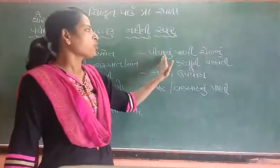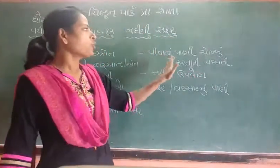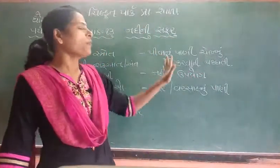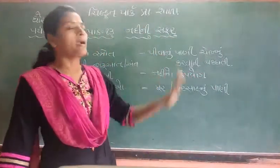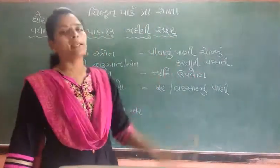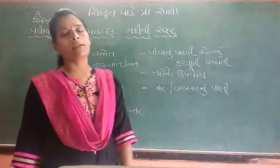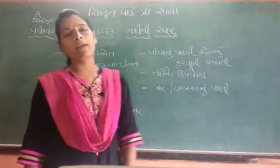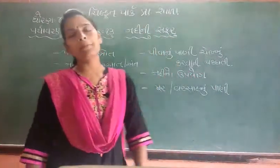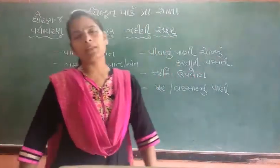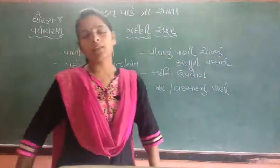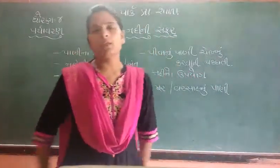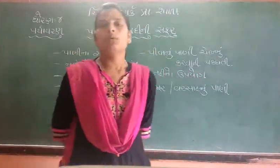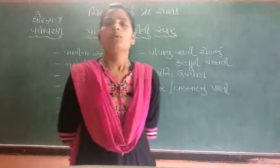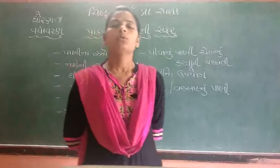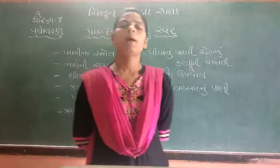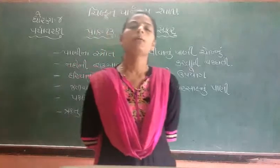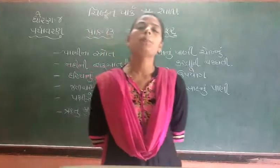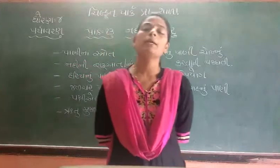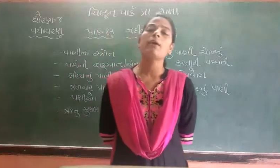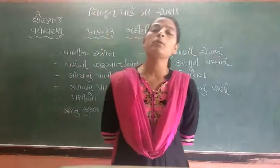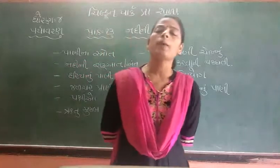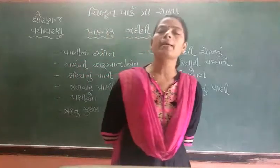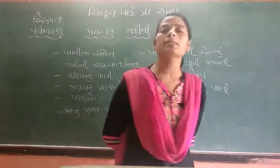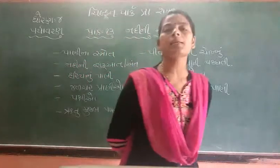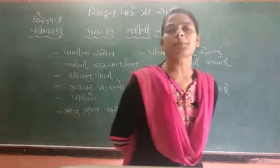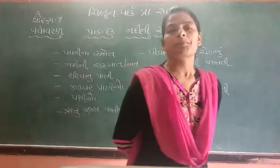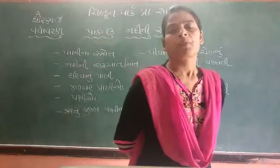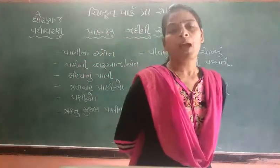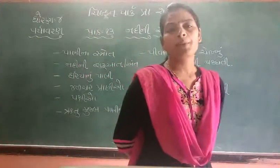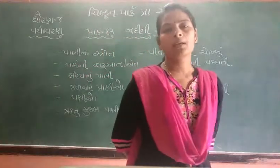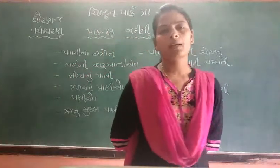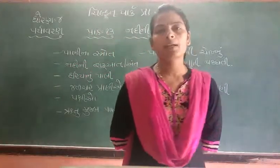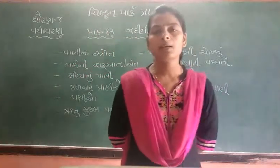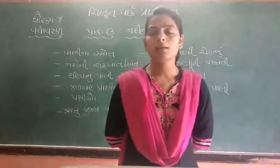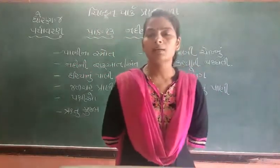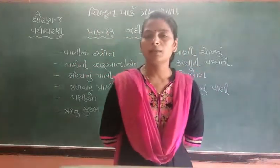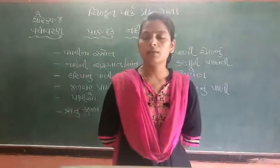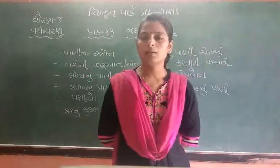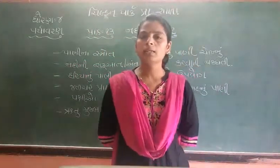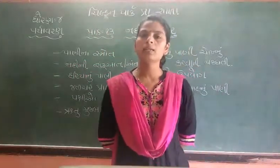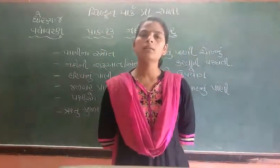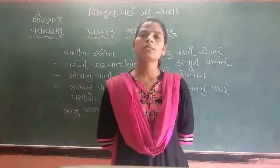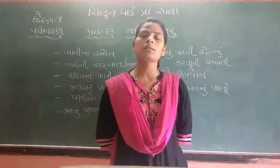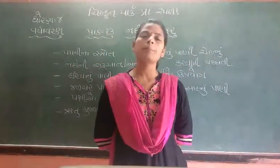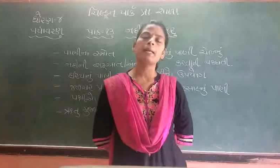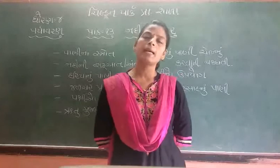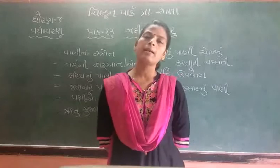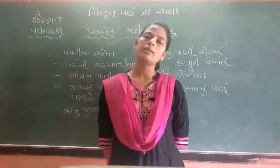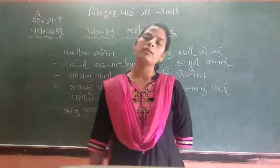ચોખ્ખું પાણી કરવાની પદ્ધતિ. તો બાળકો, પીવાનું પાણી છે ને આપણે ઘરે નળની અંદર, જે નગરપાલિકાના નળની